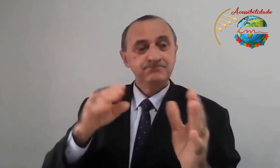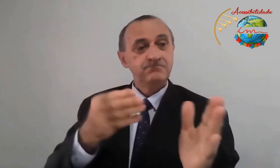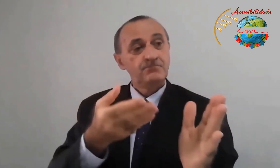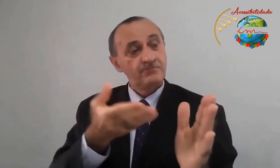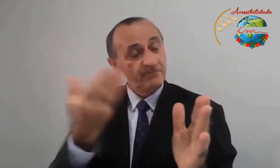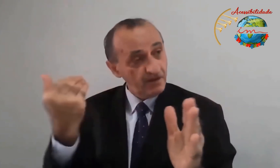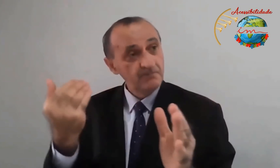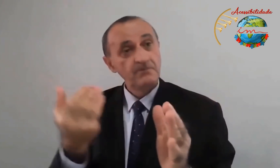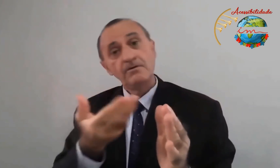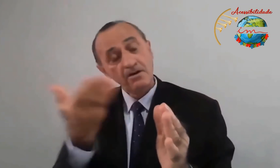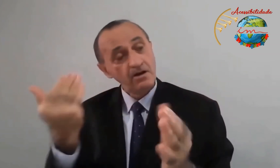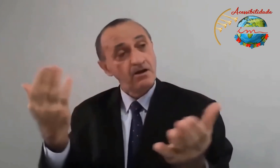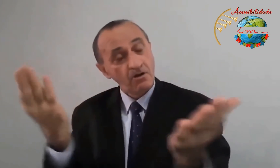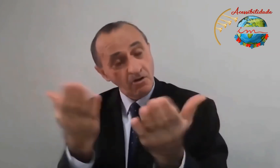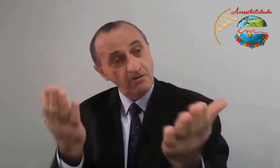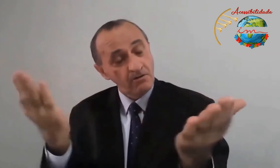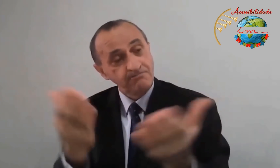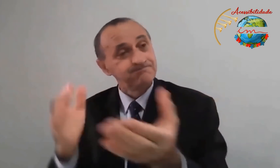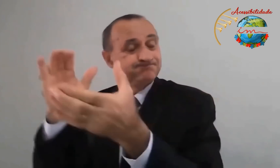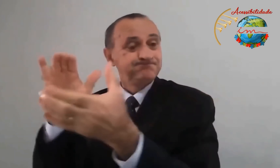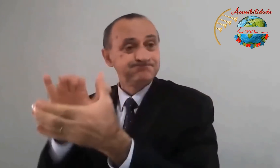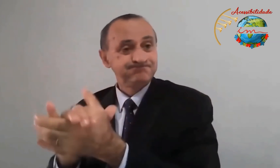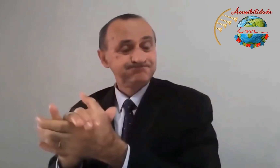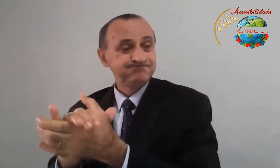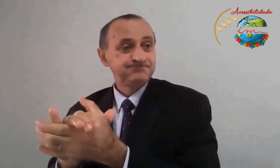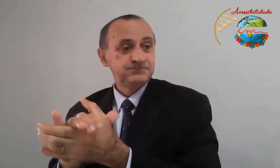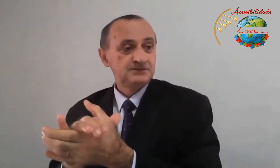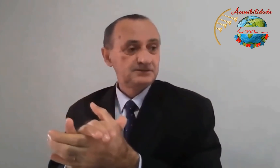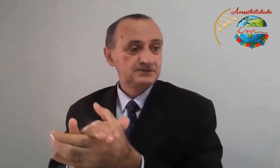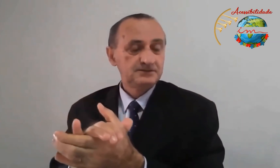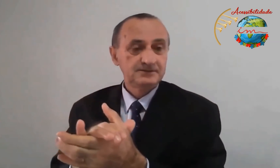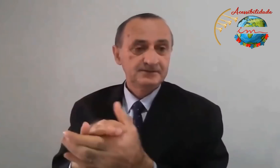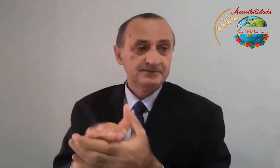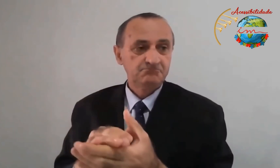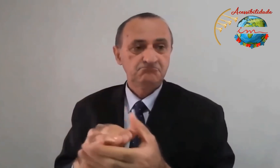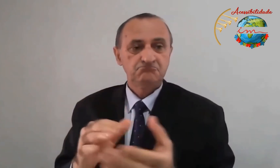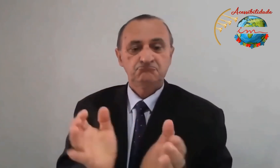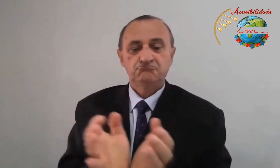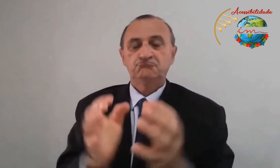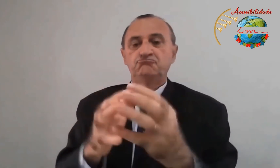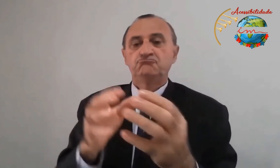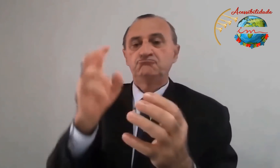encontrou. E elas participaram do casamento. Já o